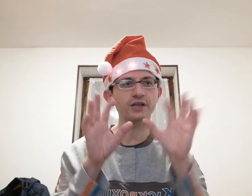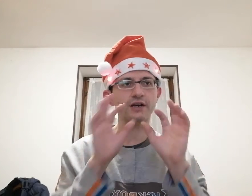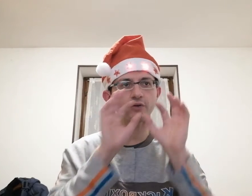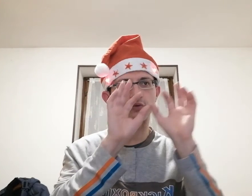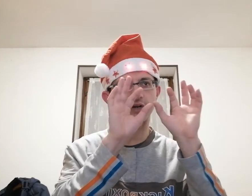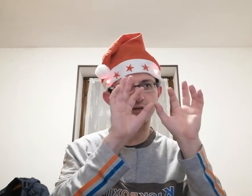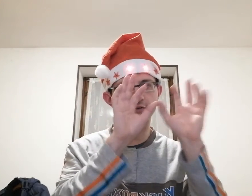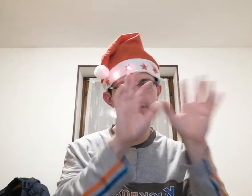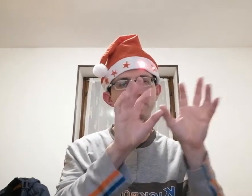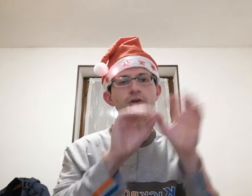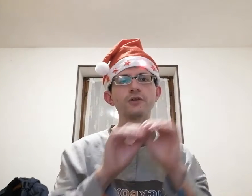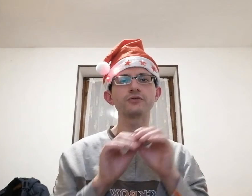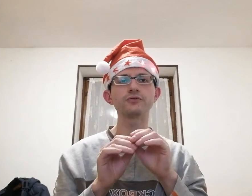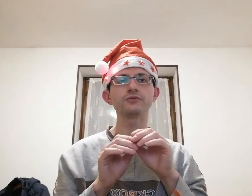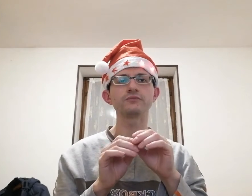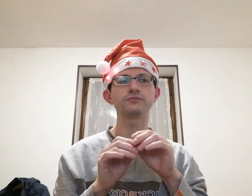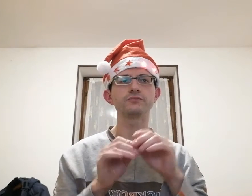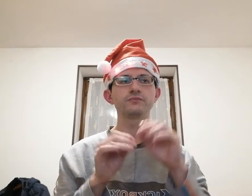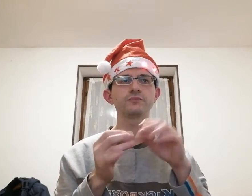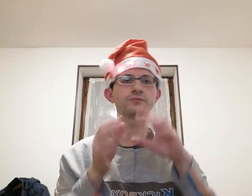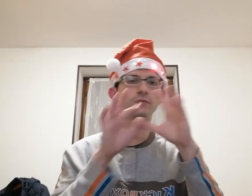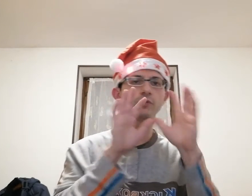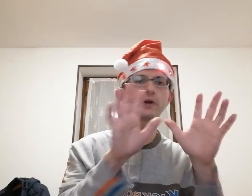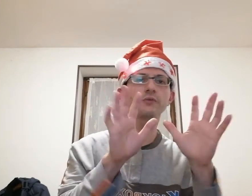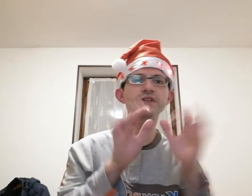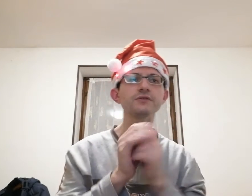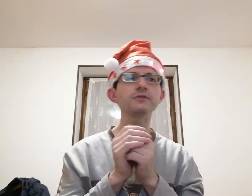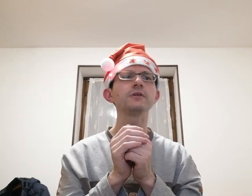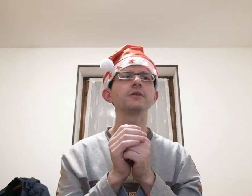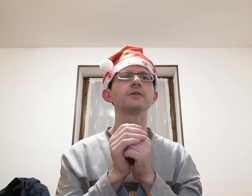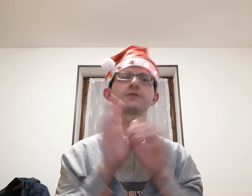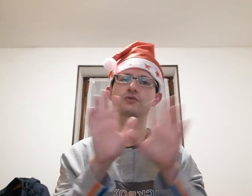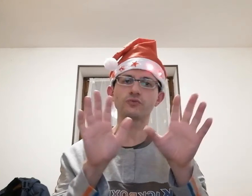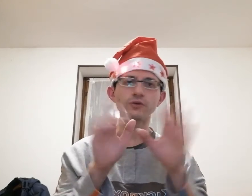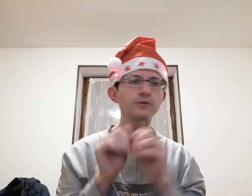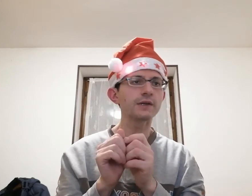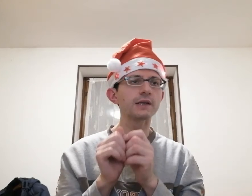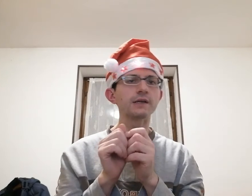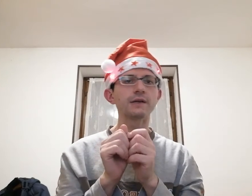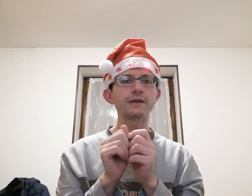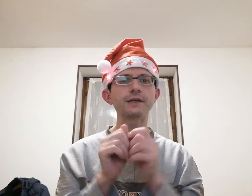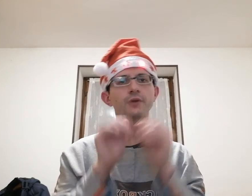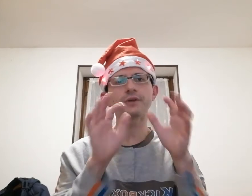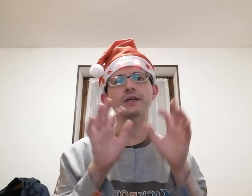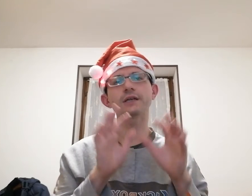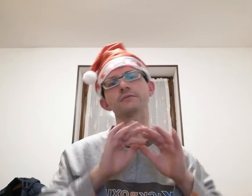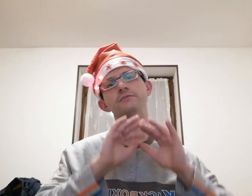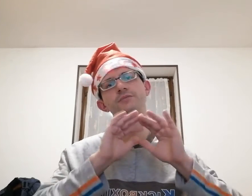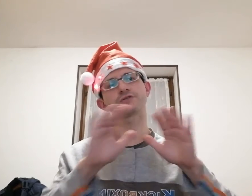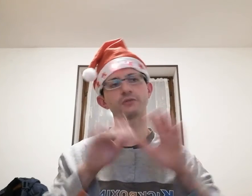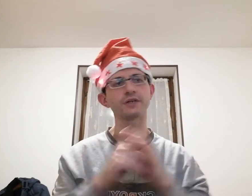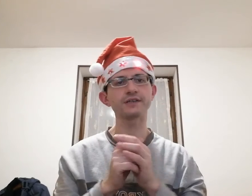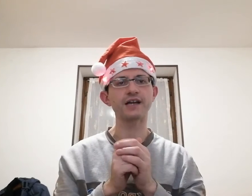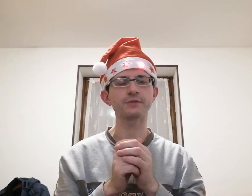concentrare ancora su un acquisto, sicuro, e dopodiché posso tranquillizzarmi